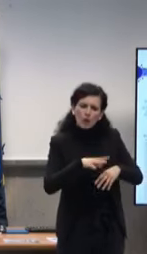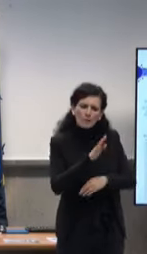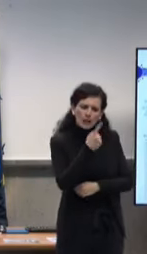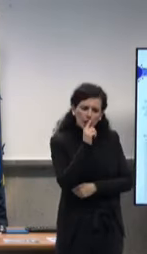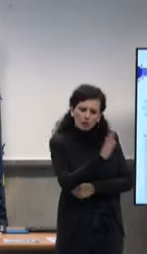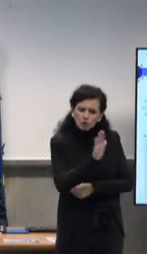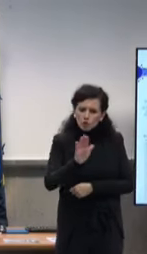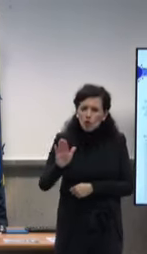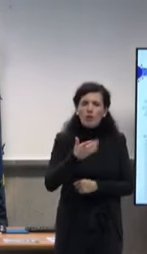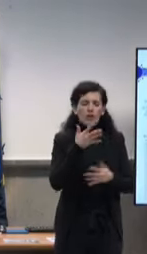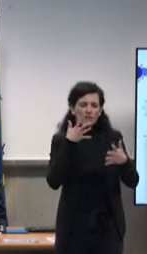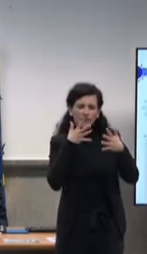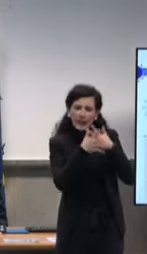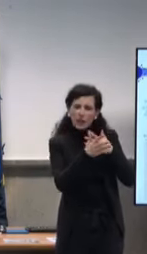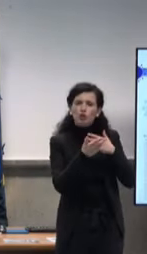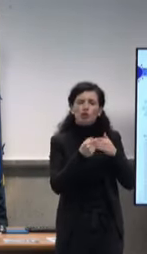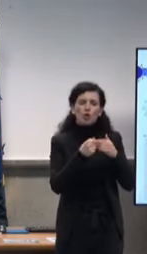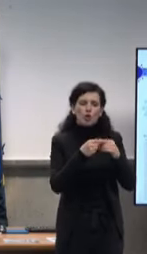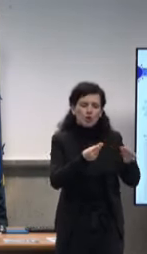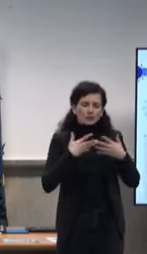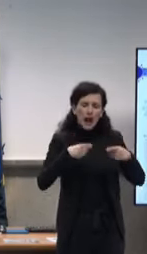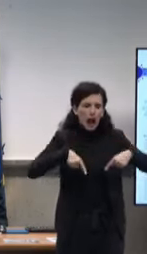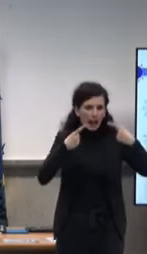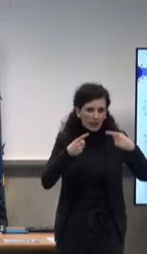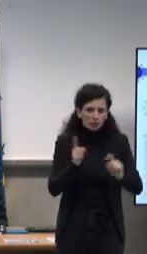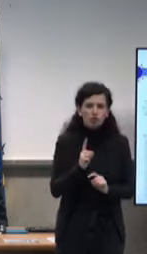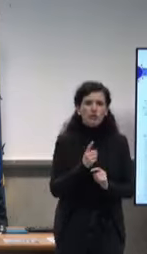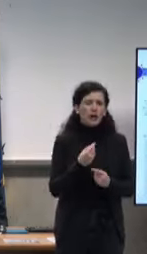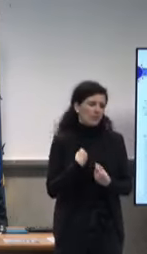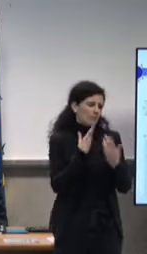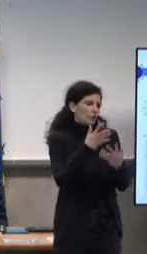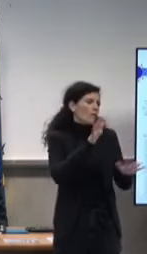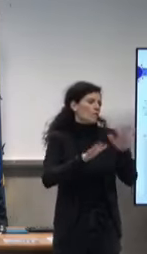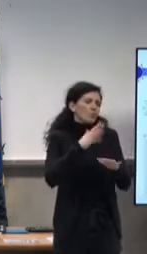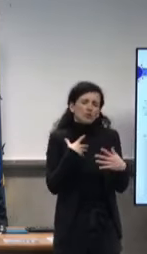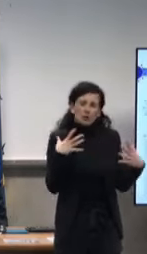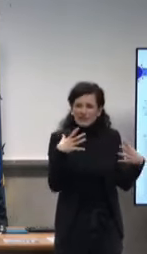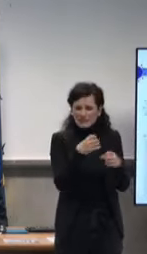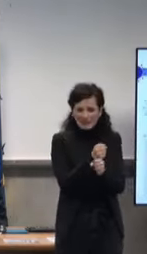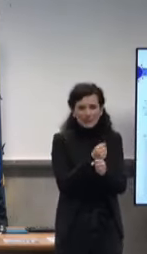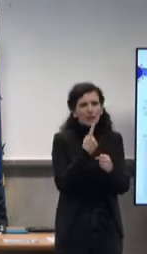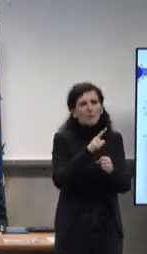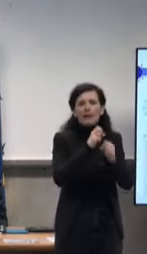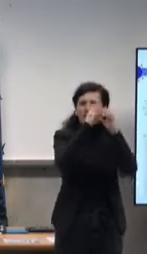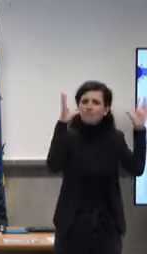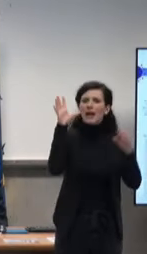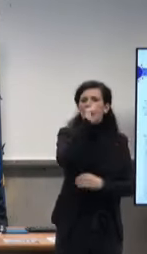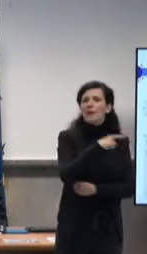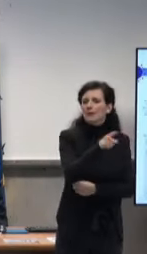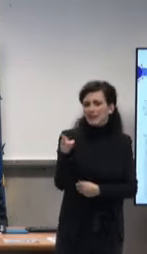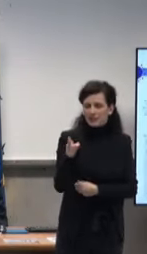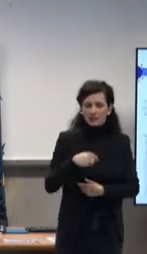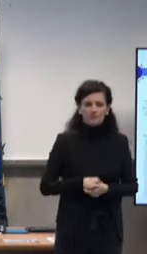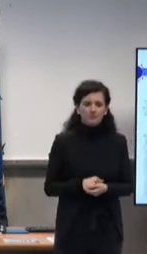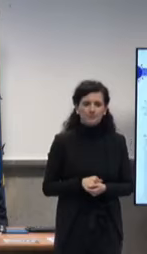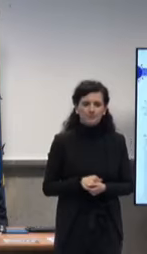la capacità di non creare reazioni allergiche la sto semplificando molto ma per rendere l'idea di che cosa parliamo allora